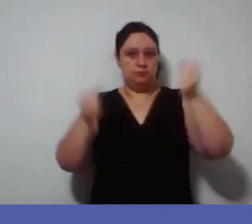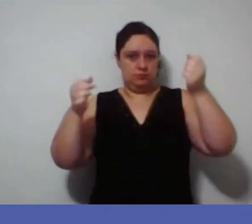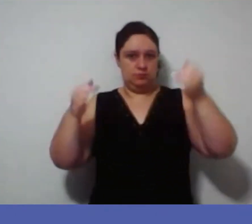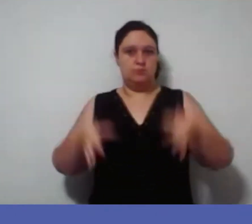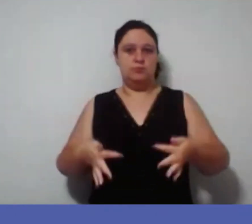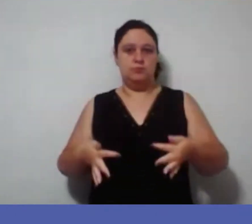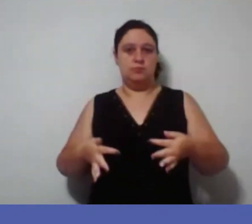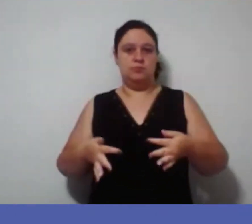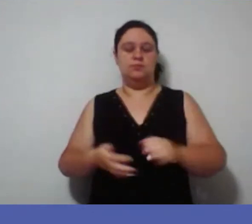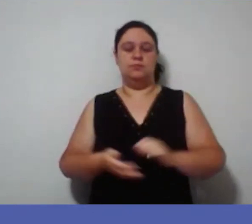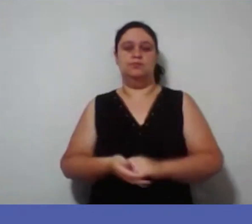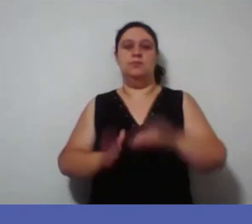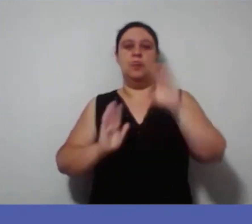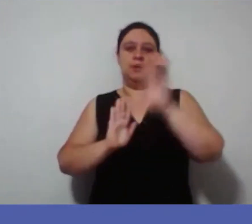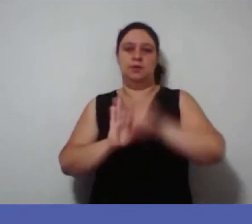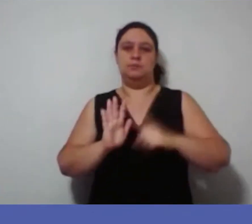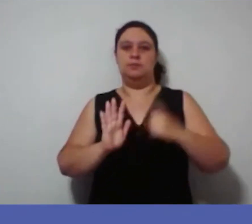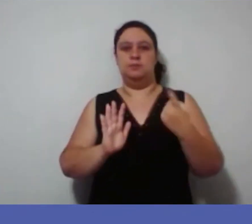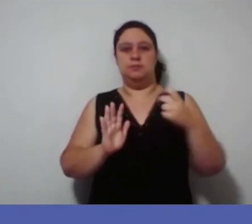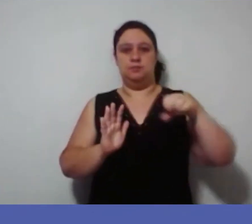Capítulo 19 ainda,